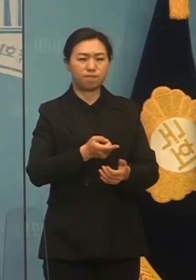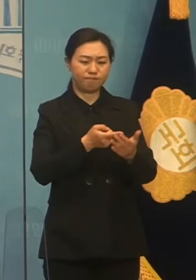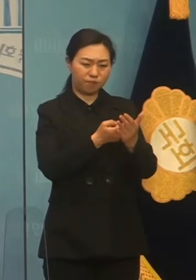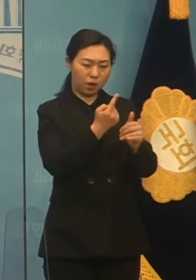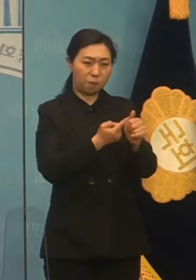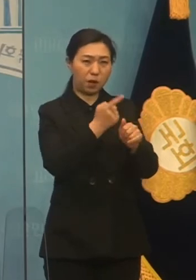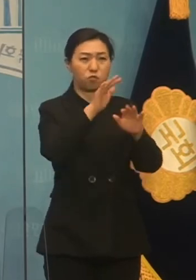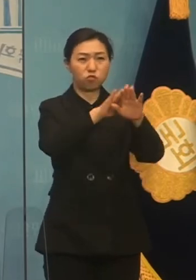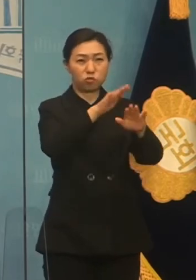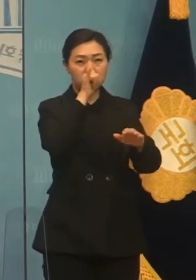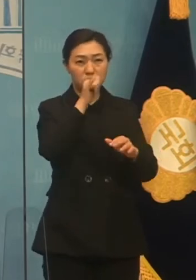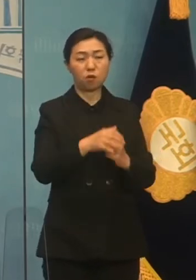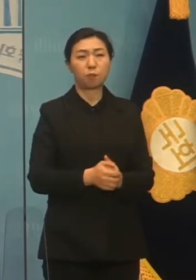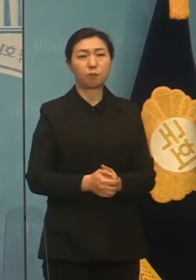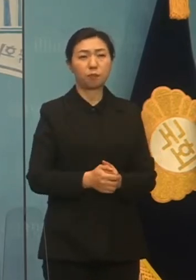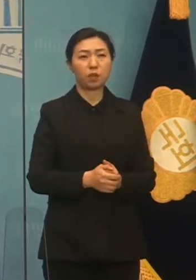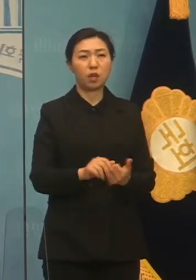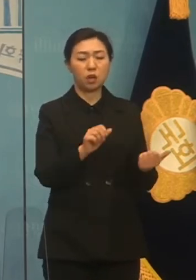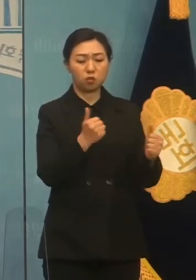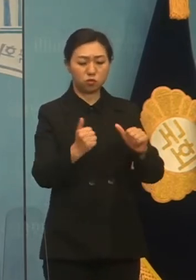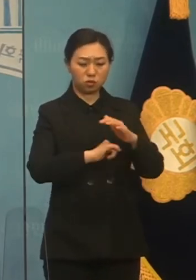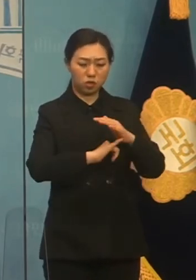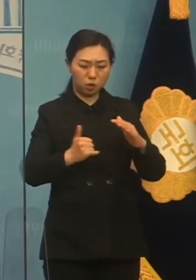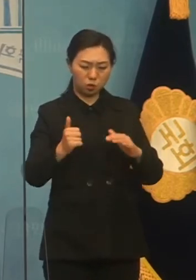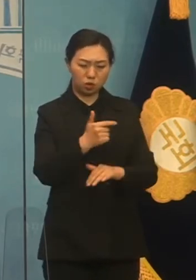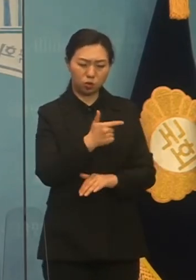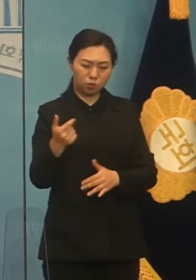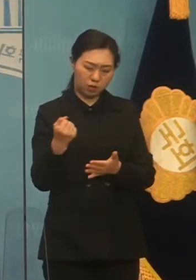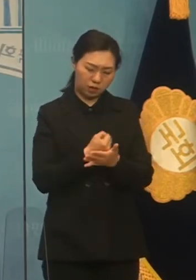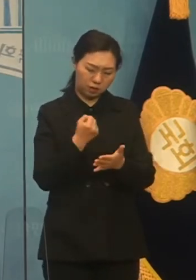유가족 여러분들에게 깊은 애도를 표합니다.